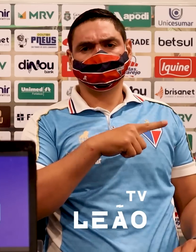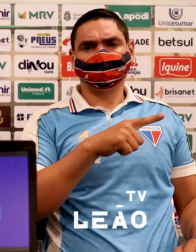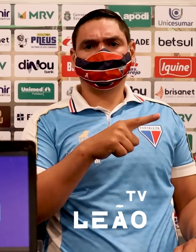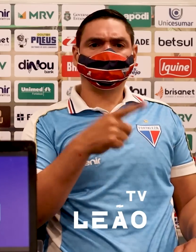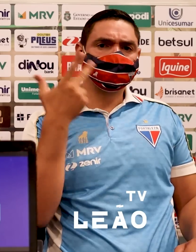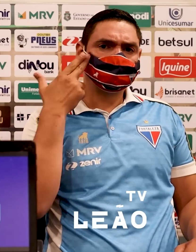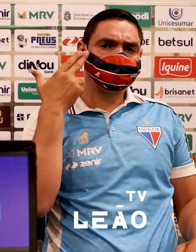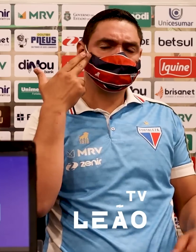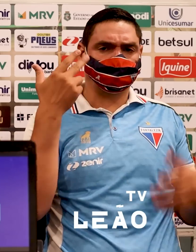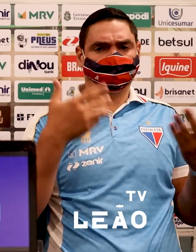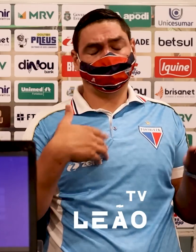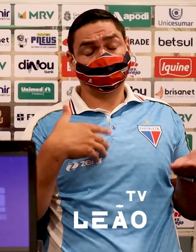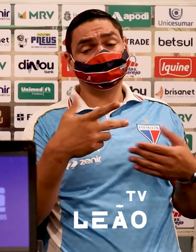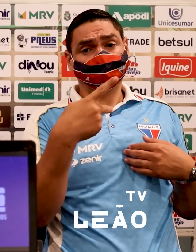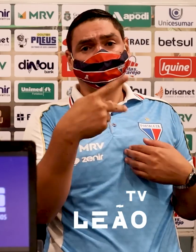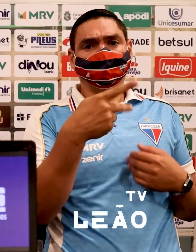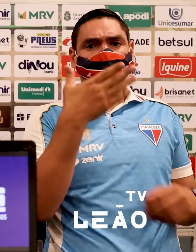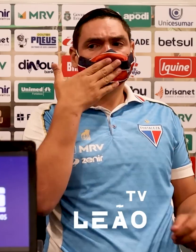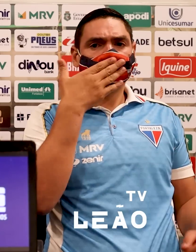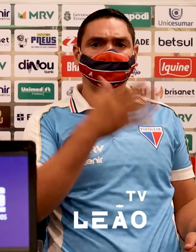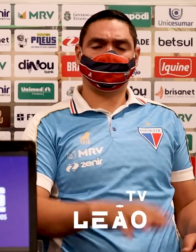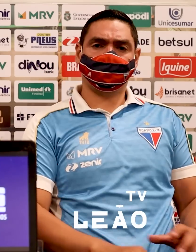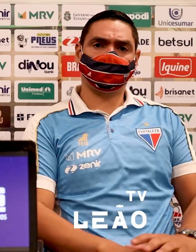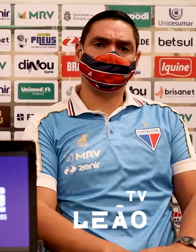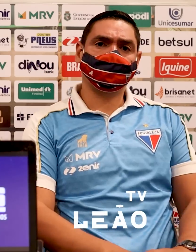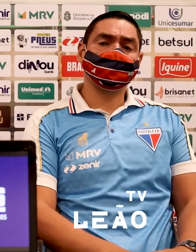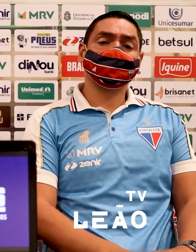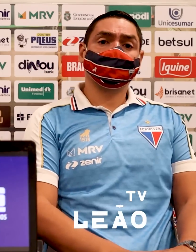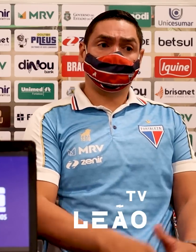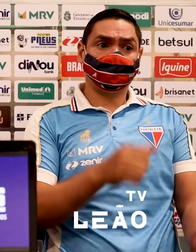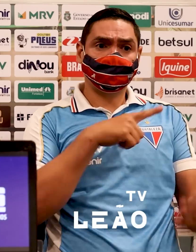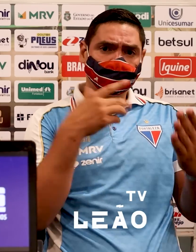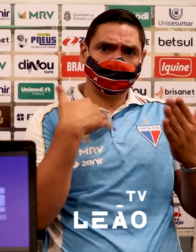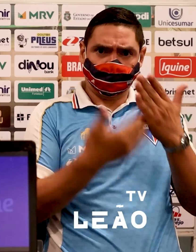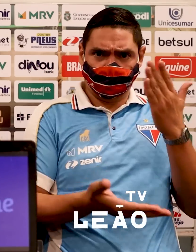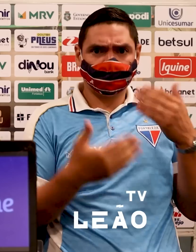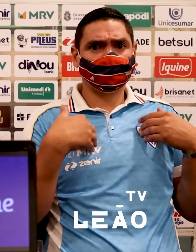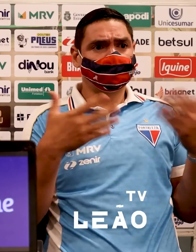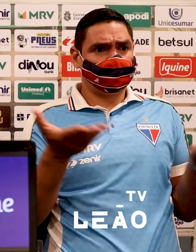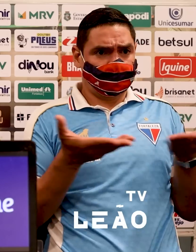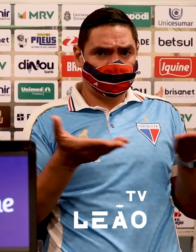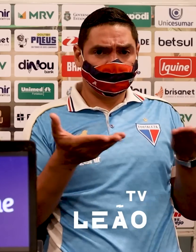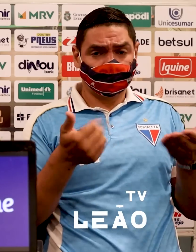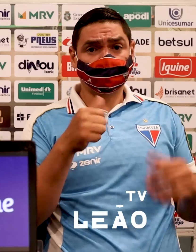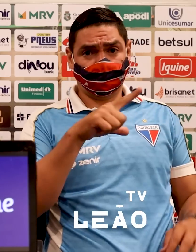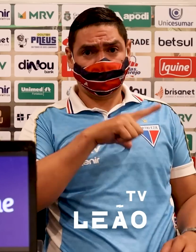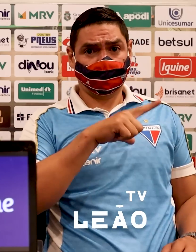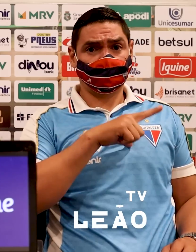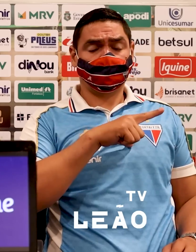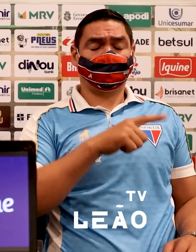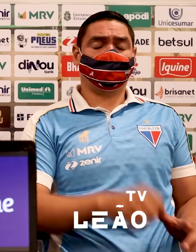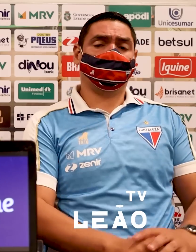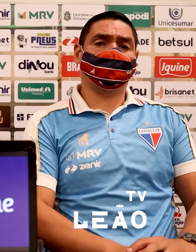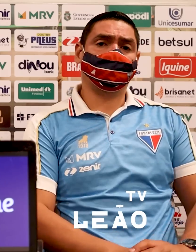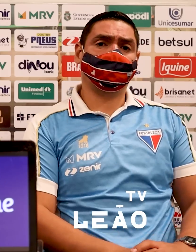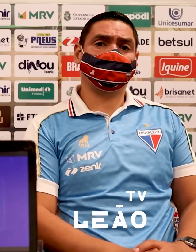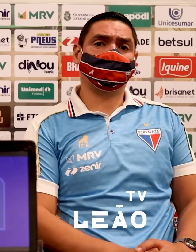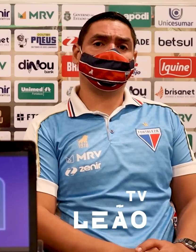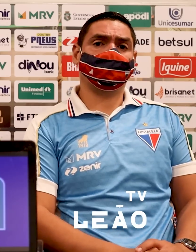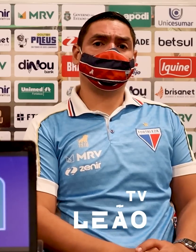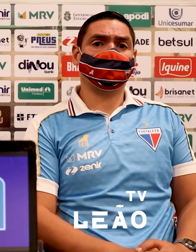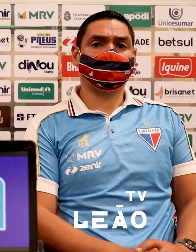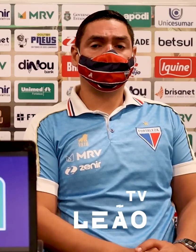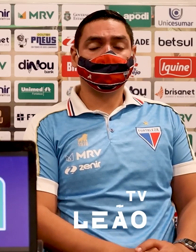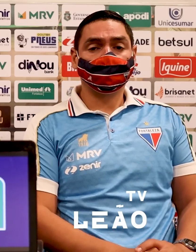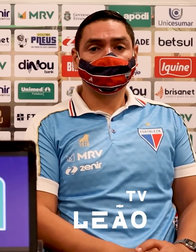conforme com o rendimento de Chimi. Em la derrota, nesta derrota, estou conforme. A sensação é boa. Próxima pergunta é do